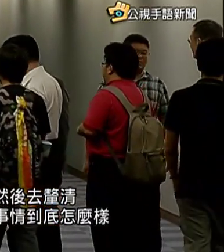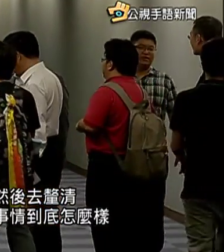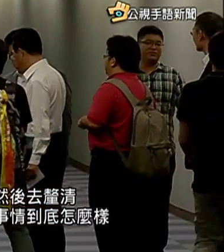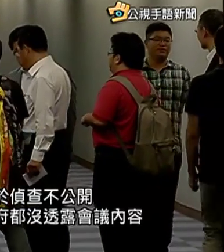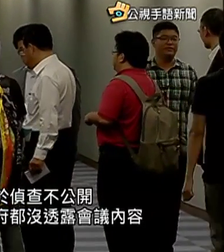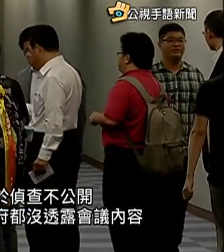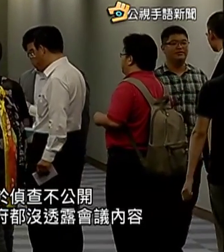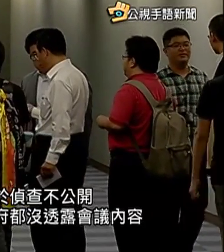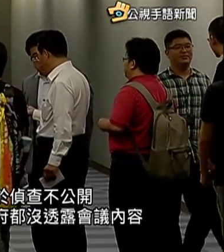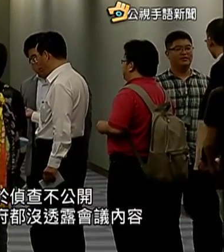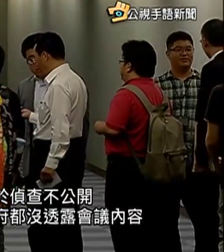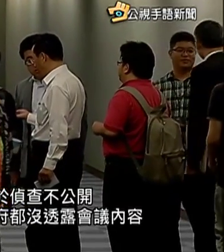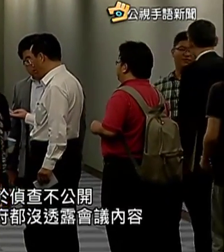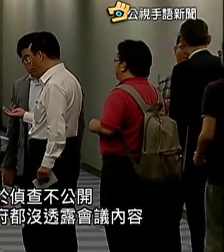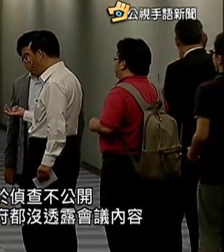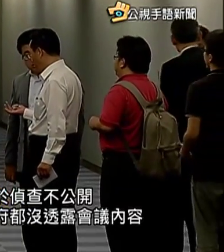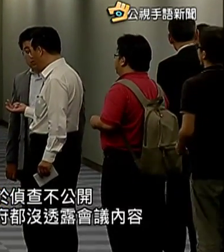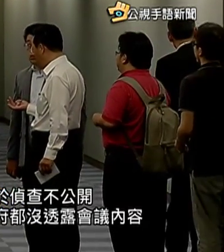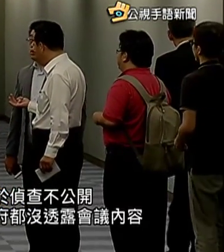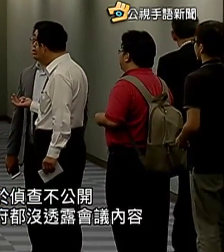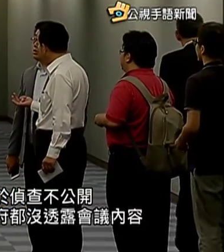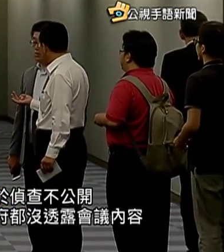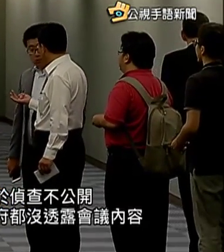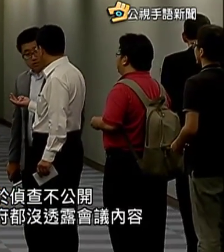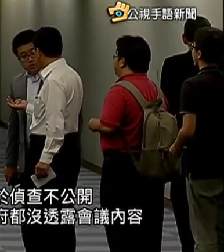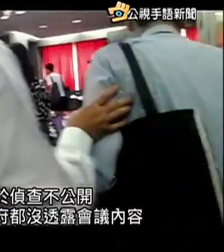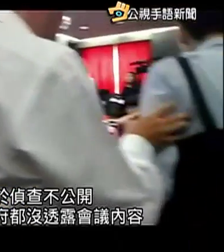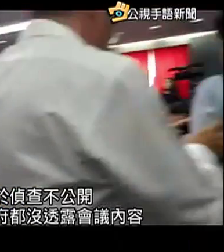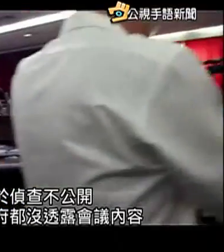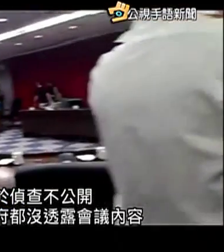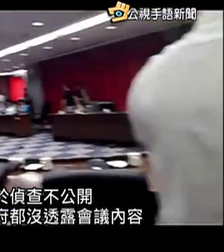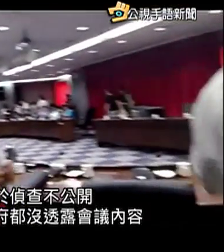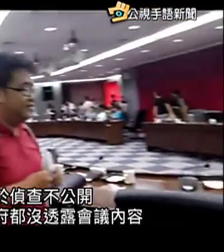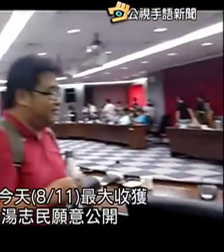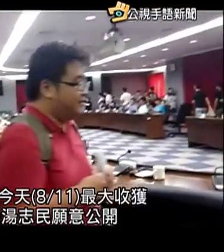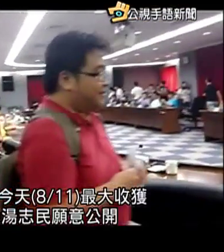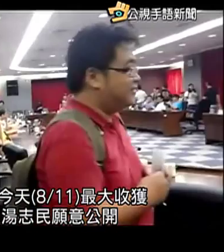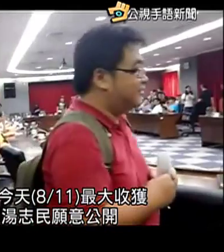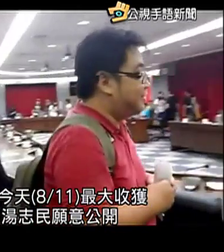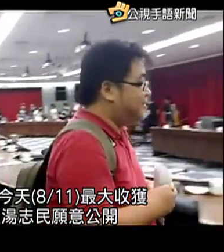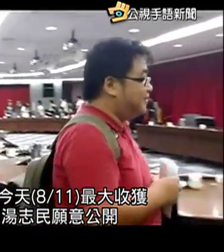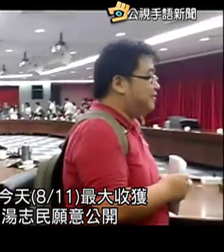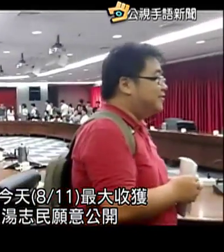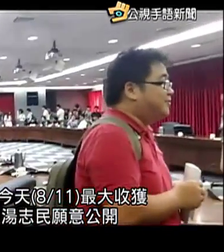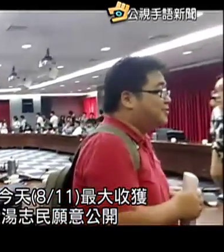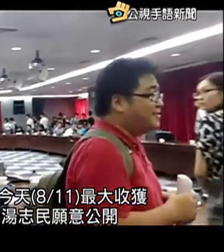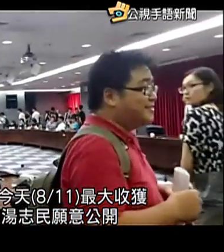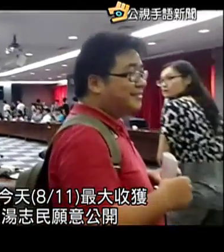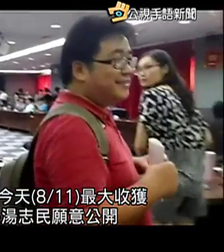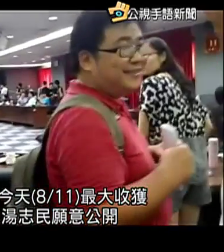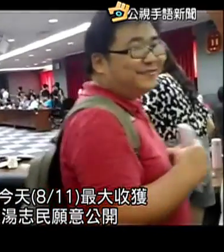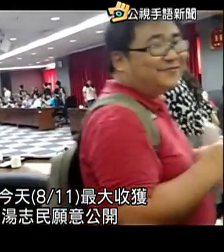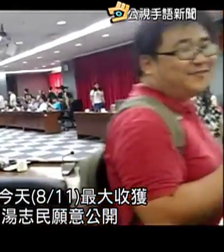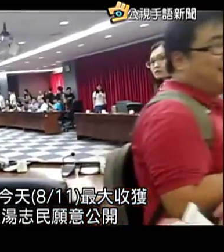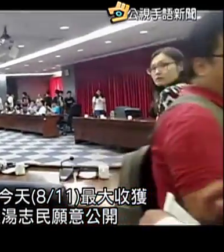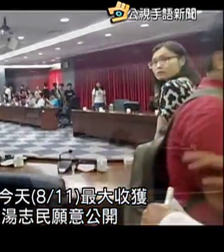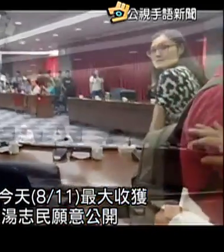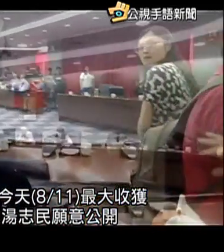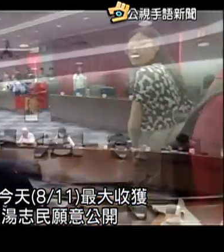侦查不公开，学生和市府都没透露会议内容。而学生说，今天最大收获是局长汤志明愿意公开去